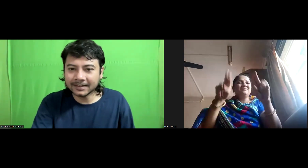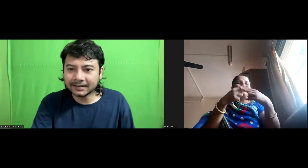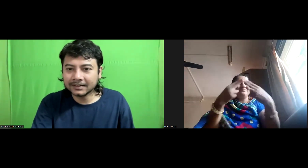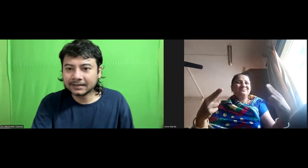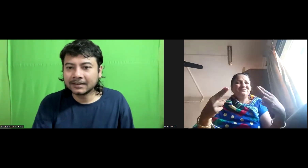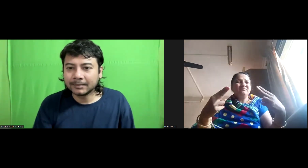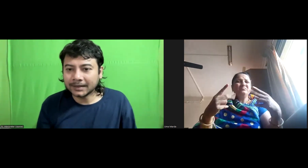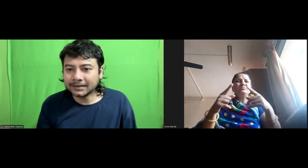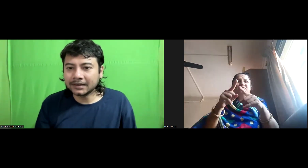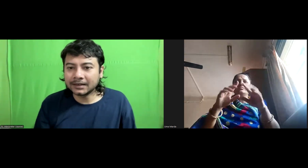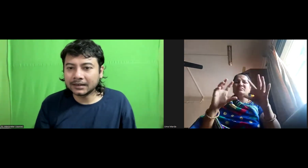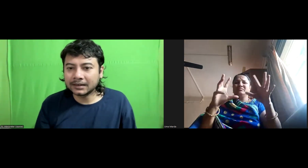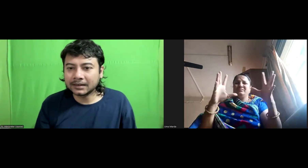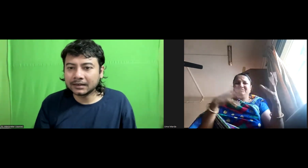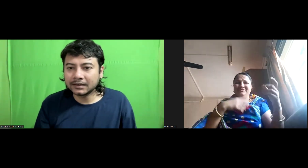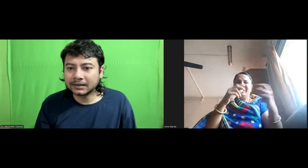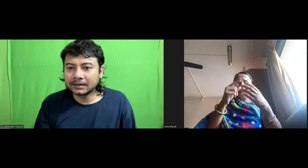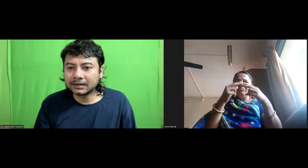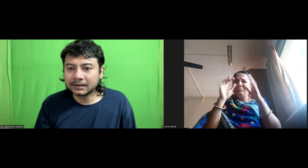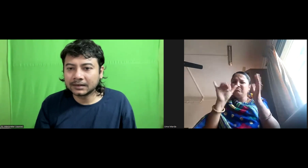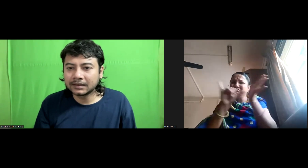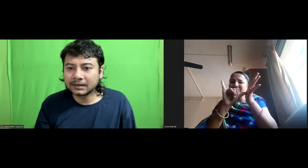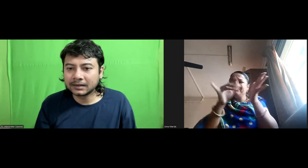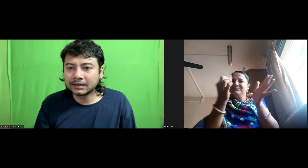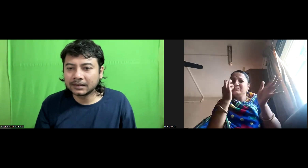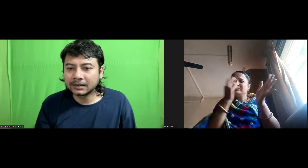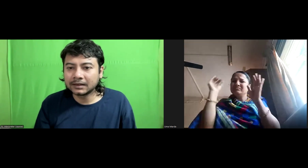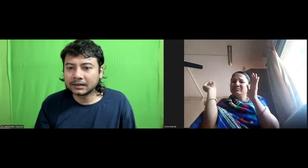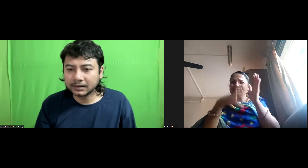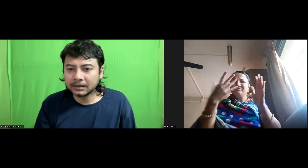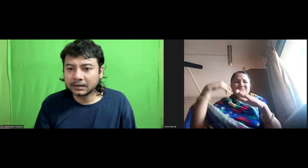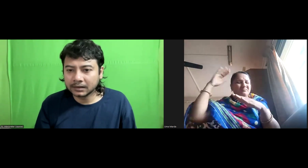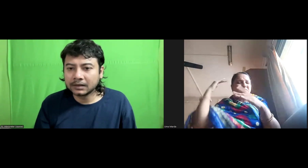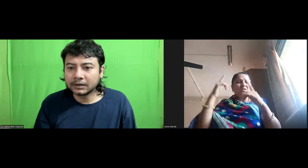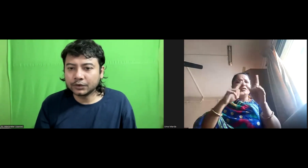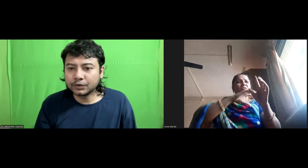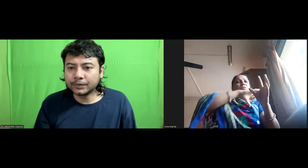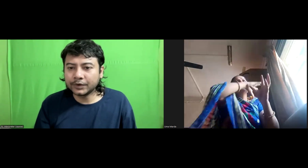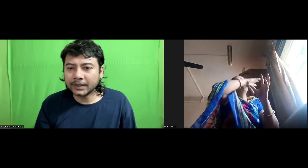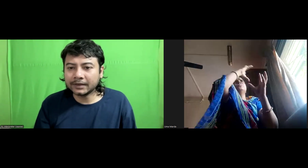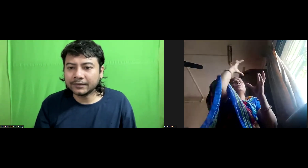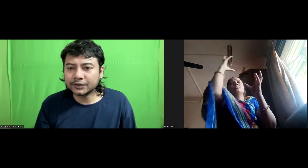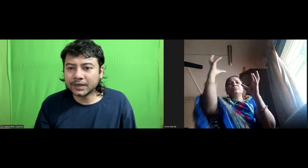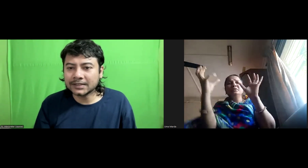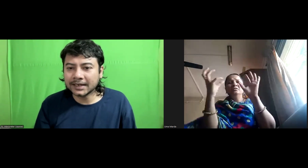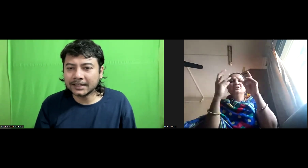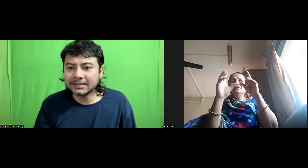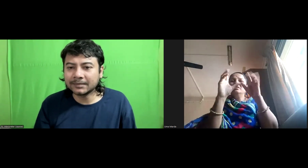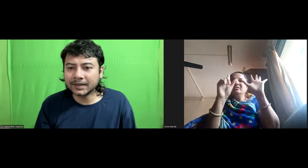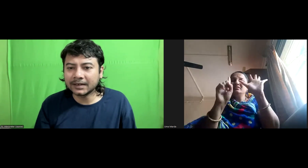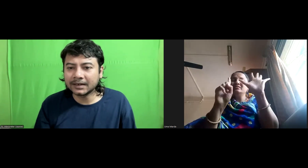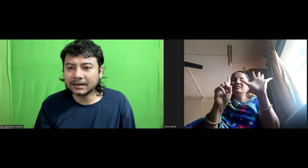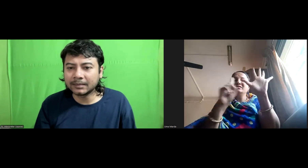हरे कृष्णा माता जी. The YouTube video, I think, which you had